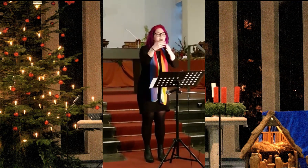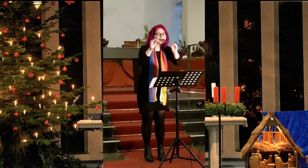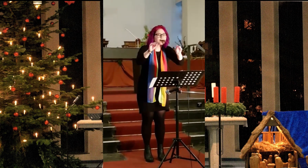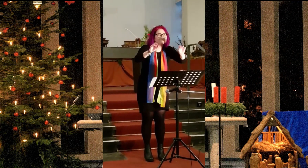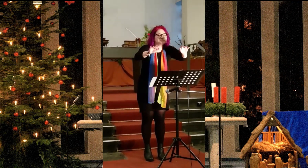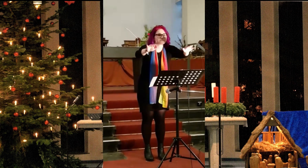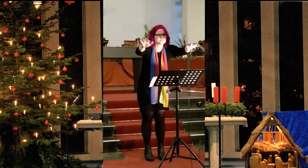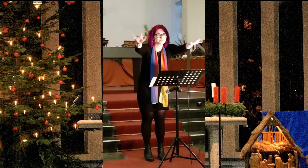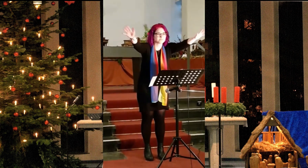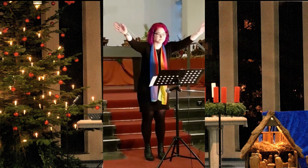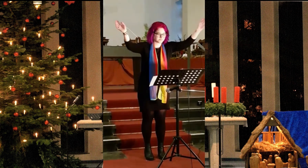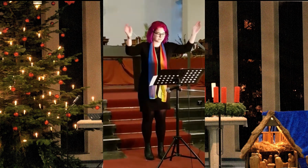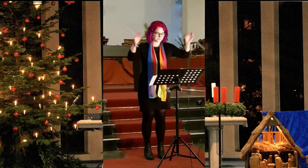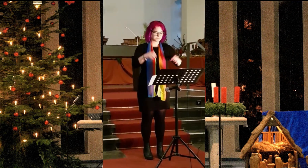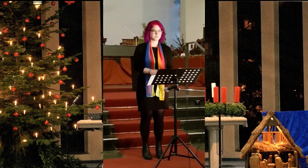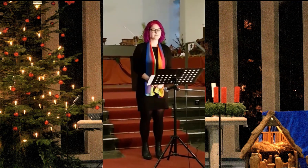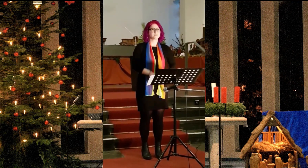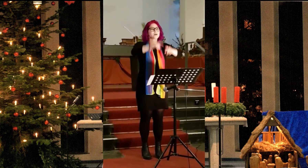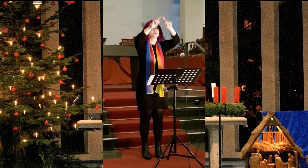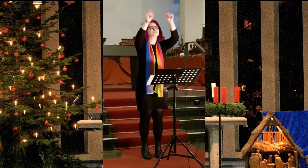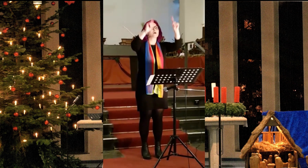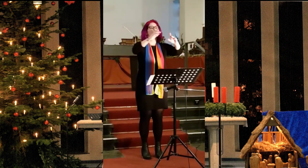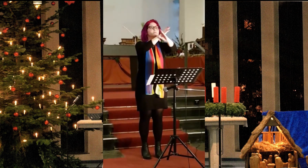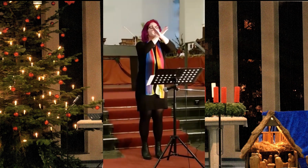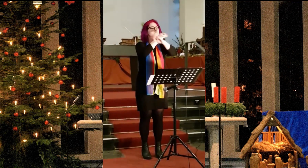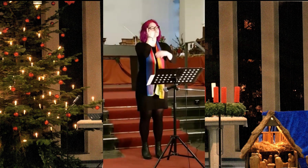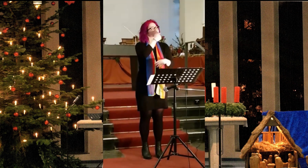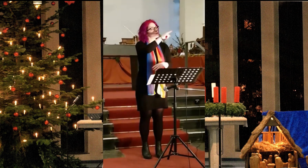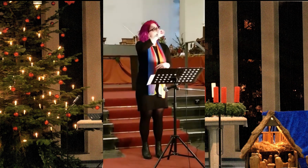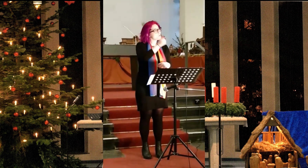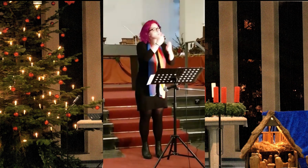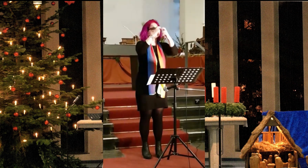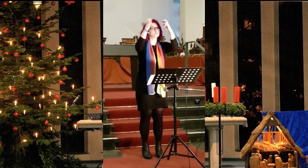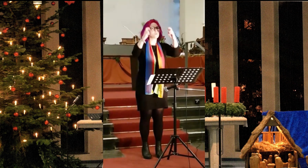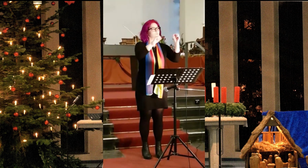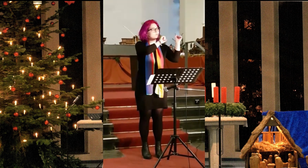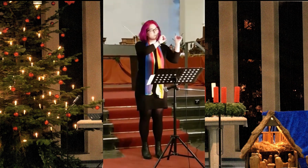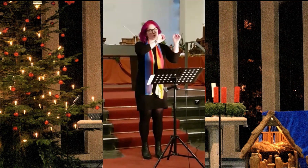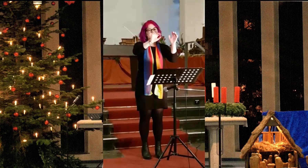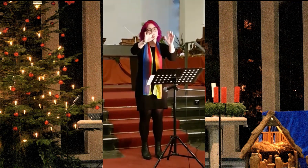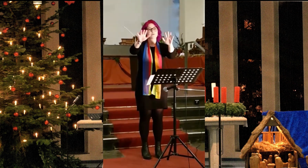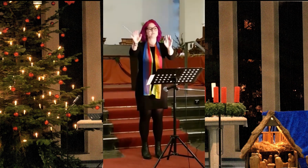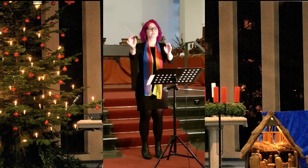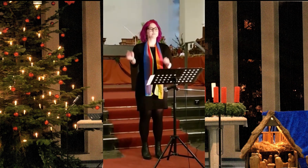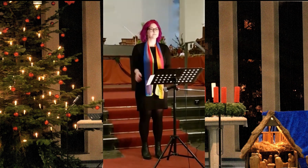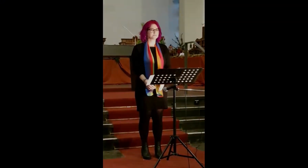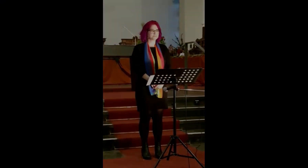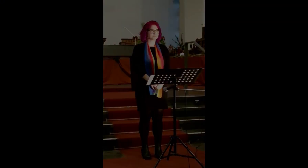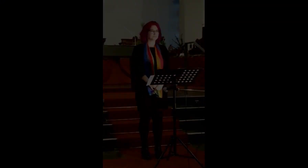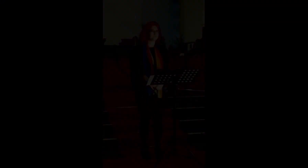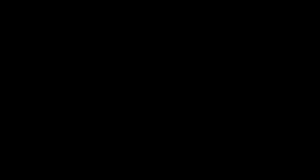froh gemacht, teilen wir aus. Stern über Bethlehem scheint auch zu Haus.